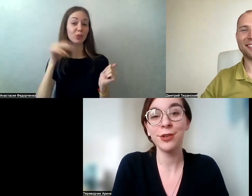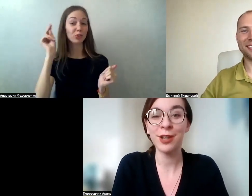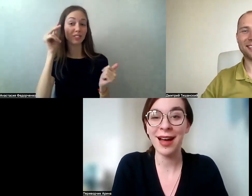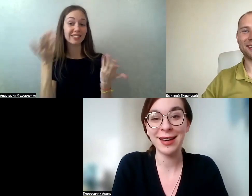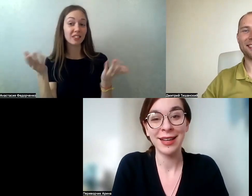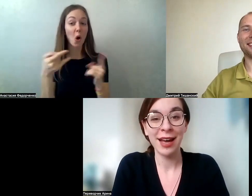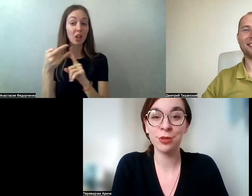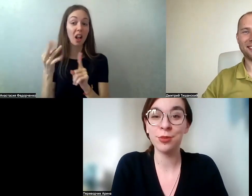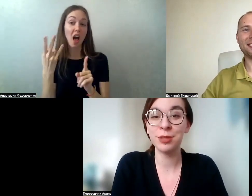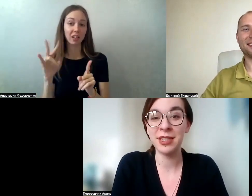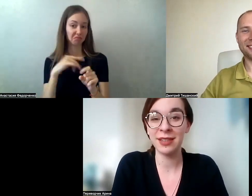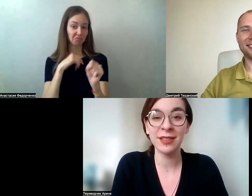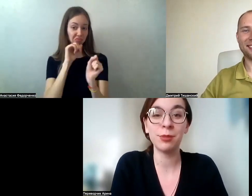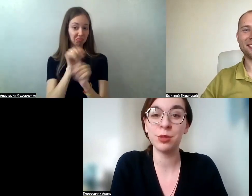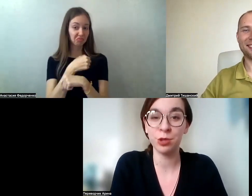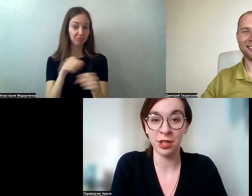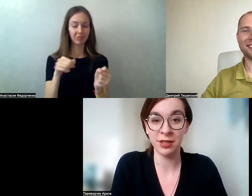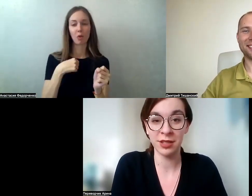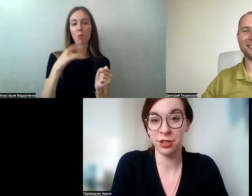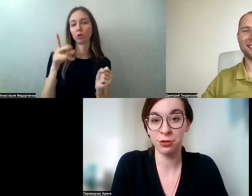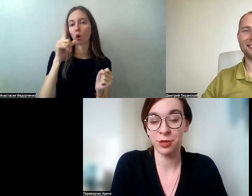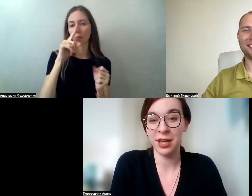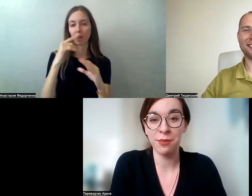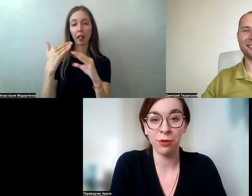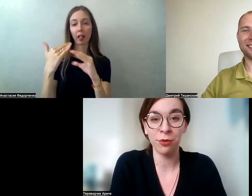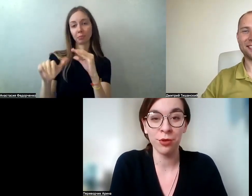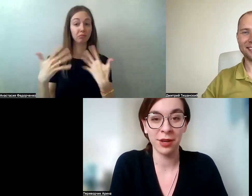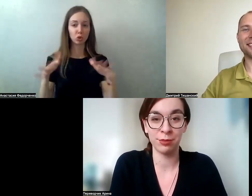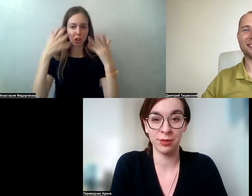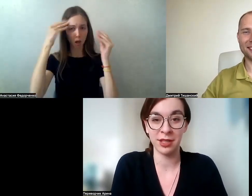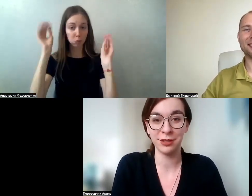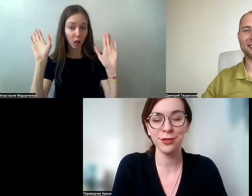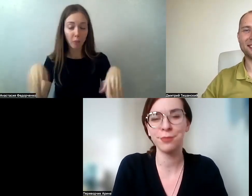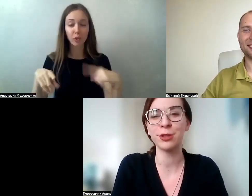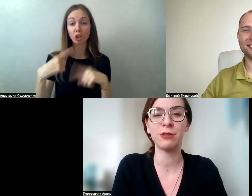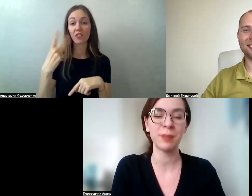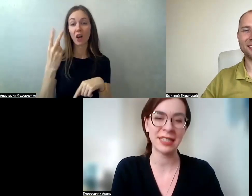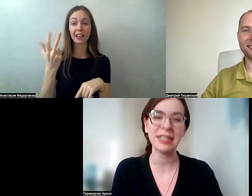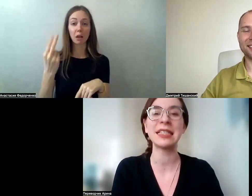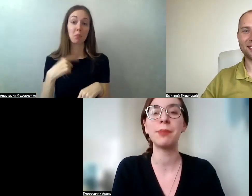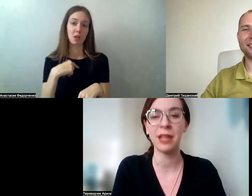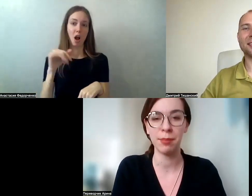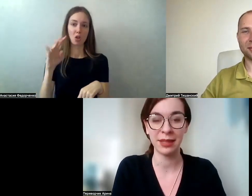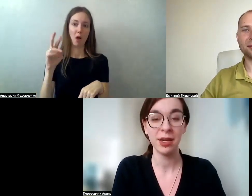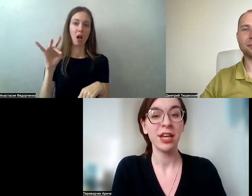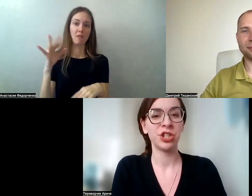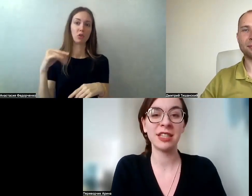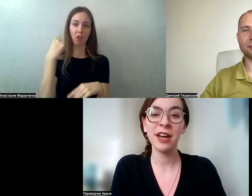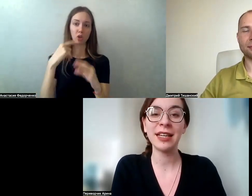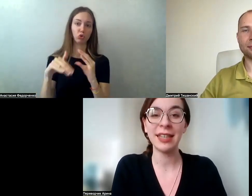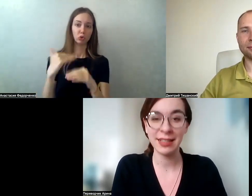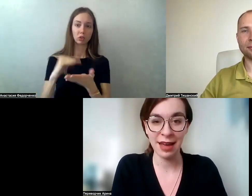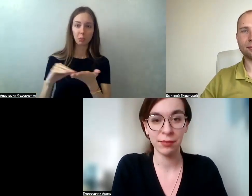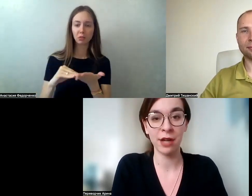говорю, я глухая, а что мы будем делать, как будем учиться, через Zoom-то я не могу, как будем делать? Ну, просто его спросила и забыла об этом.